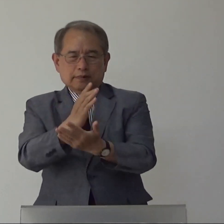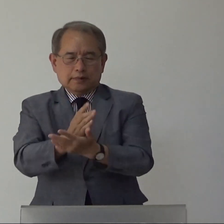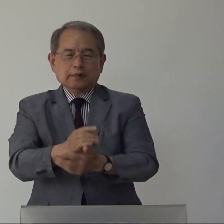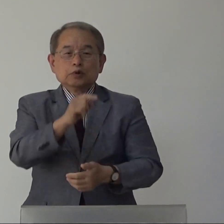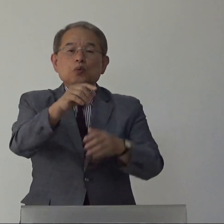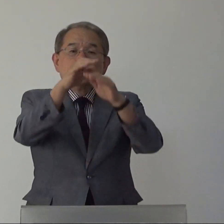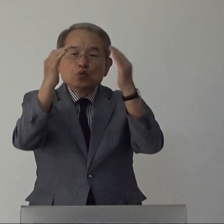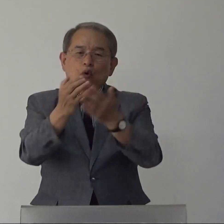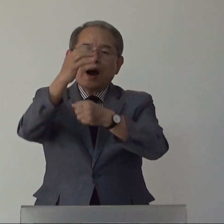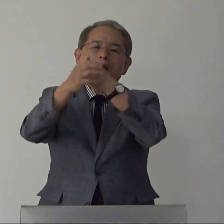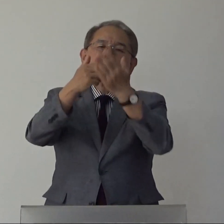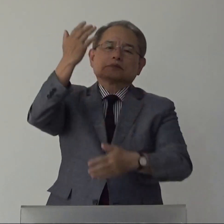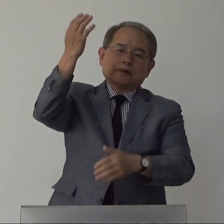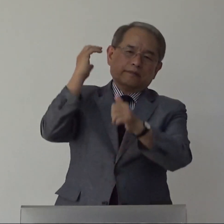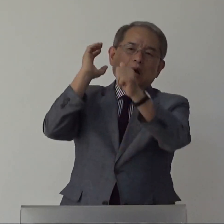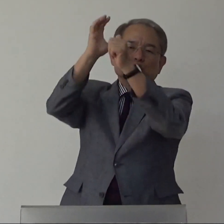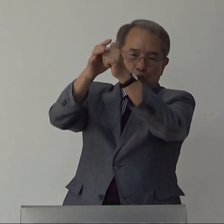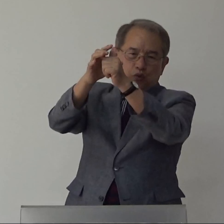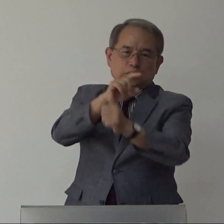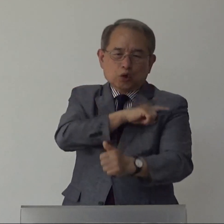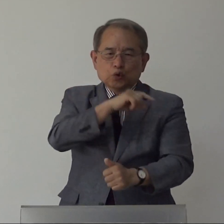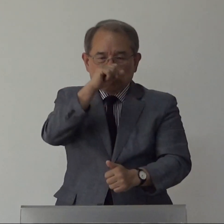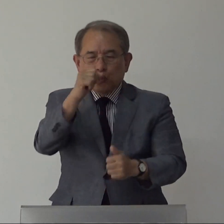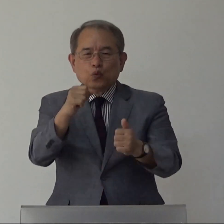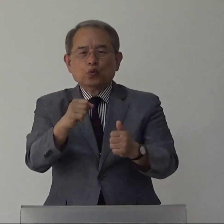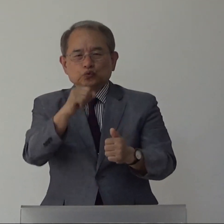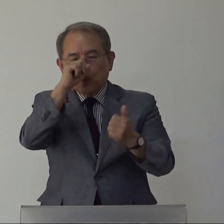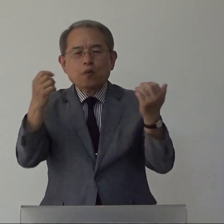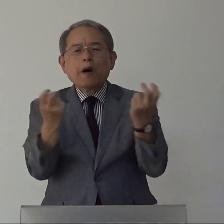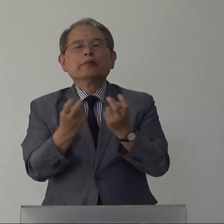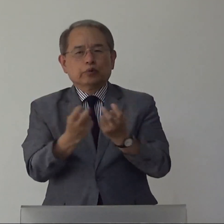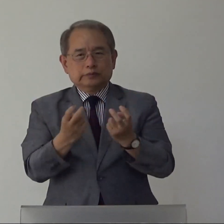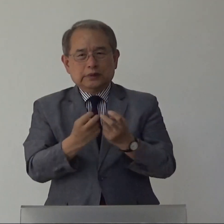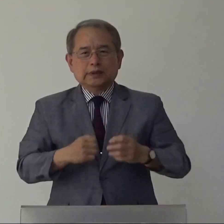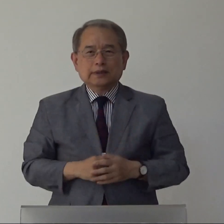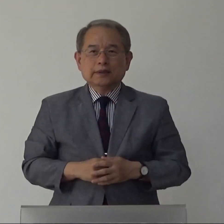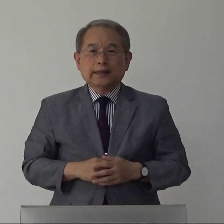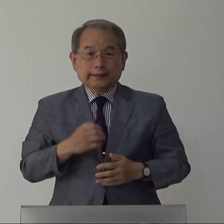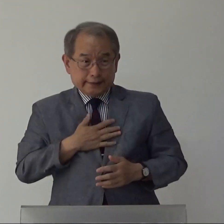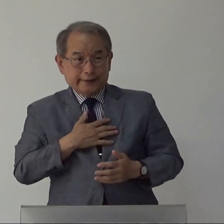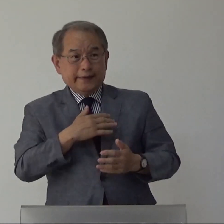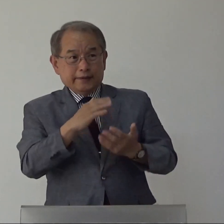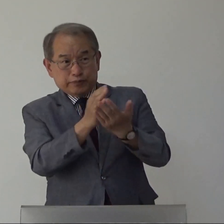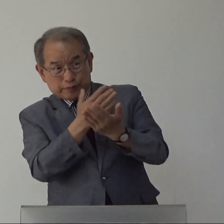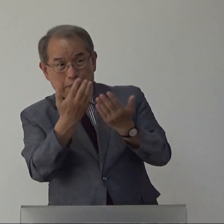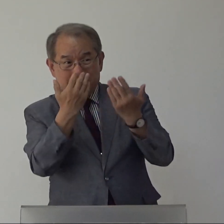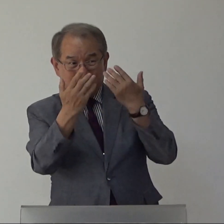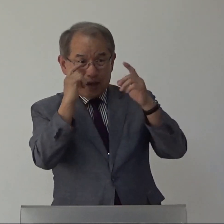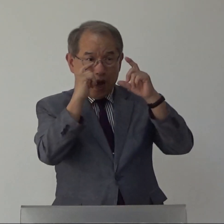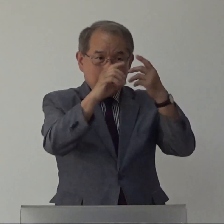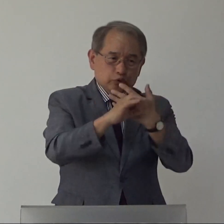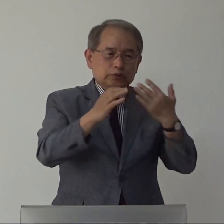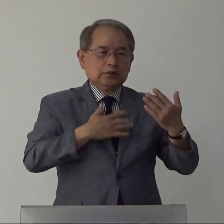실수하고 잘못하고 실언한 경우에도 함부로 판단하지 마십시오. 이 판단은 하나님께 오직